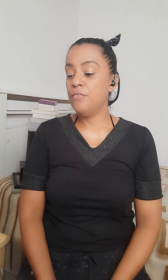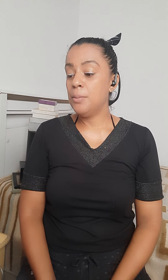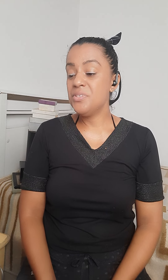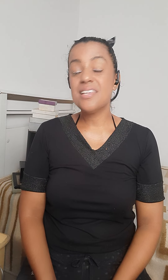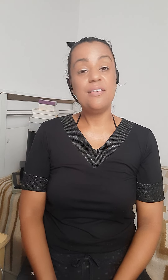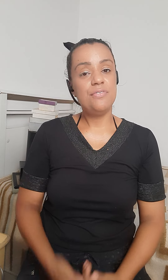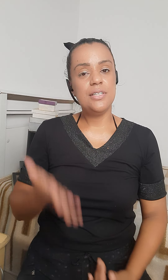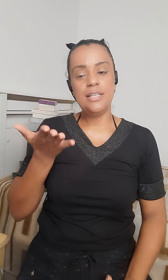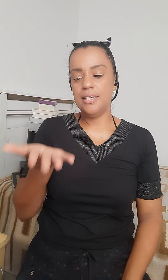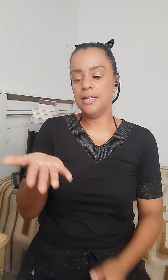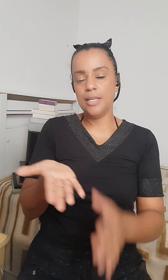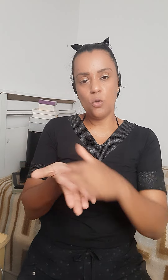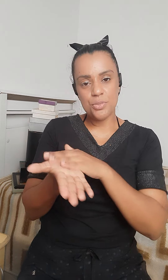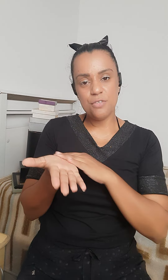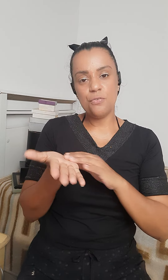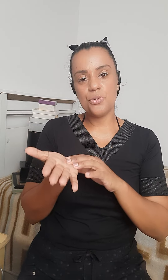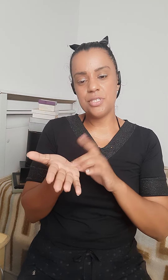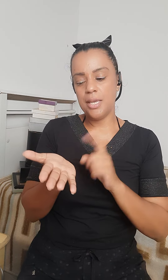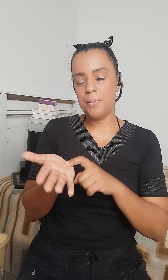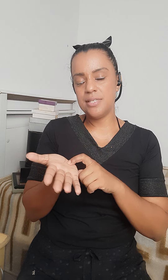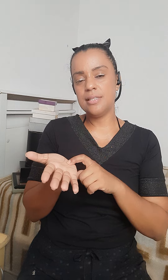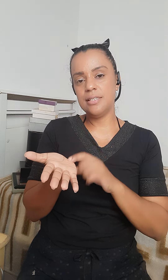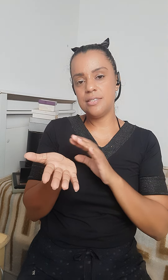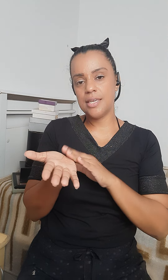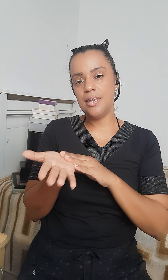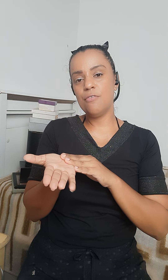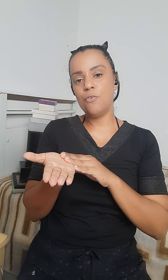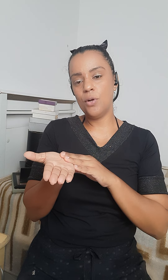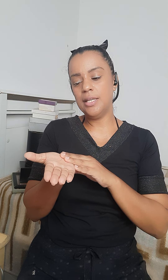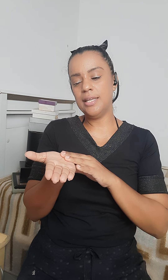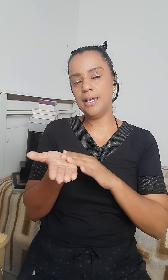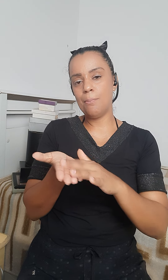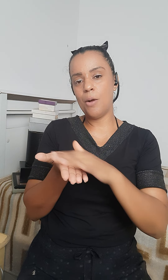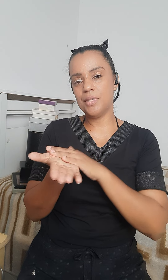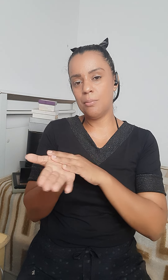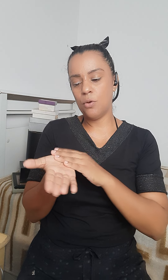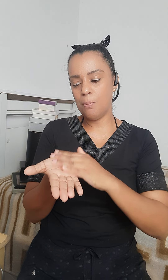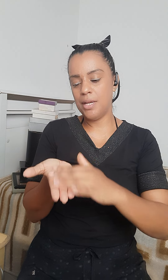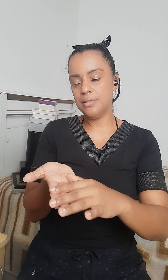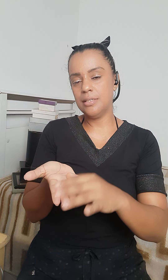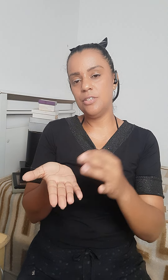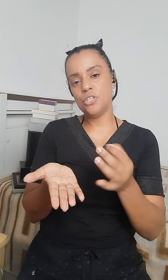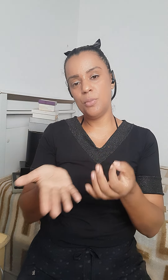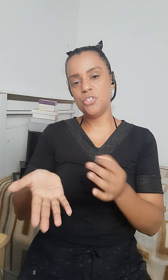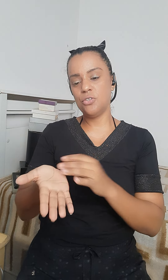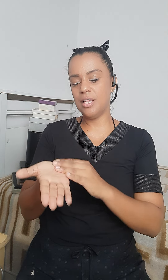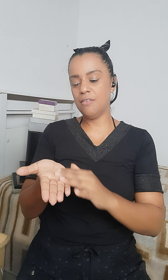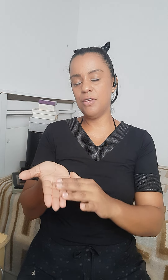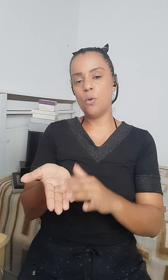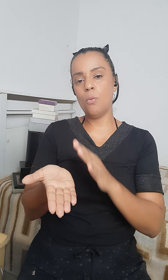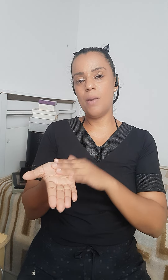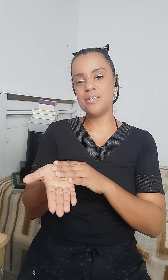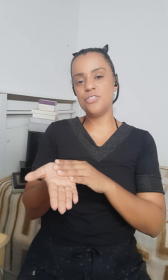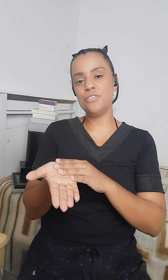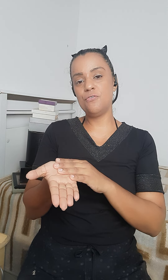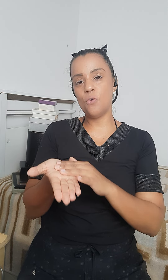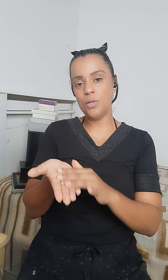Verbo escrever, né? Aqui é como se fosse, representa isso aqui a folha, né? A palma da mão aberta aqui, geralmente ela vem como base de folha,